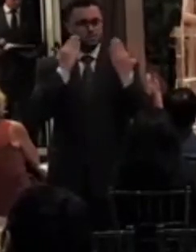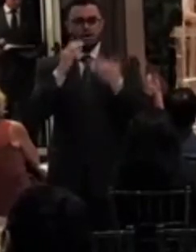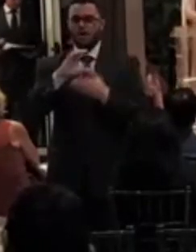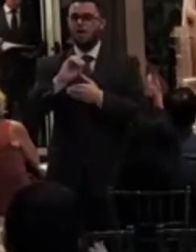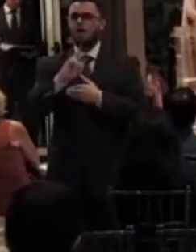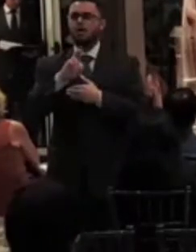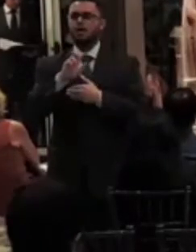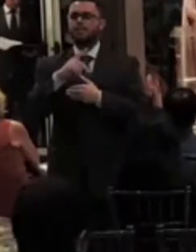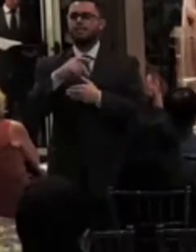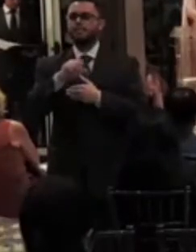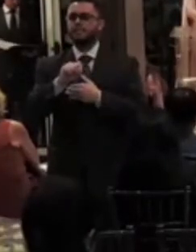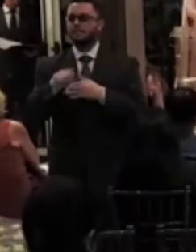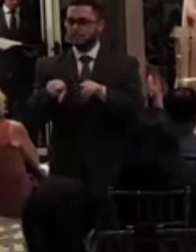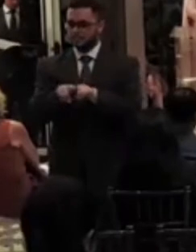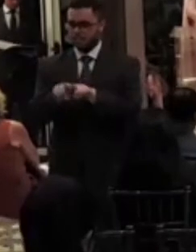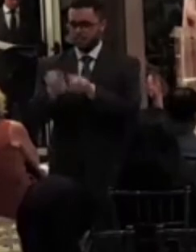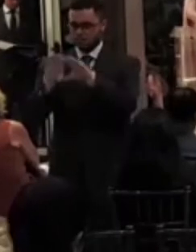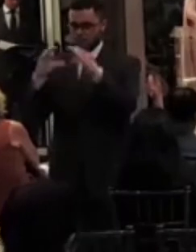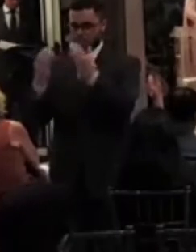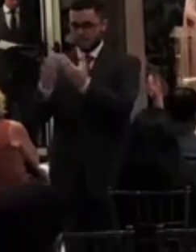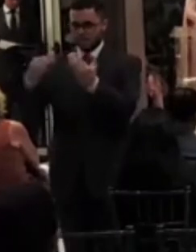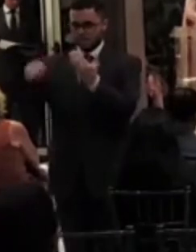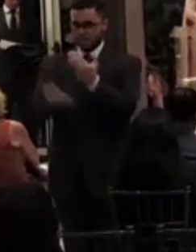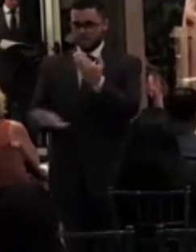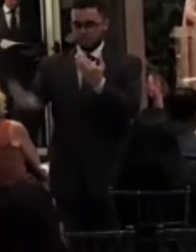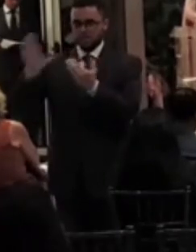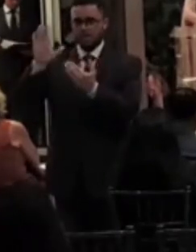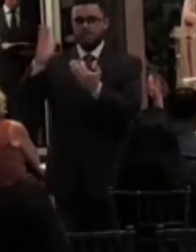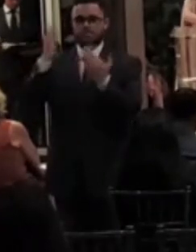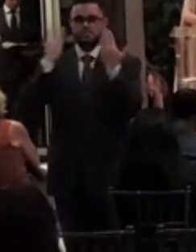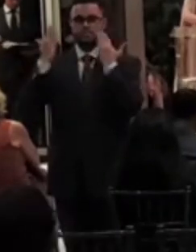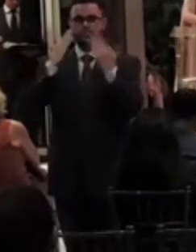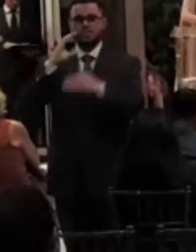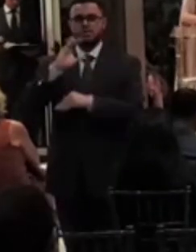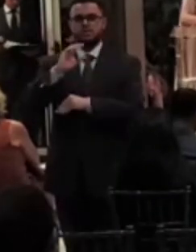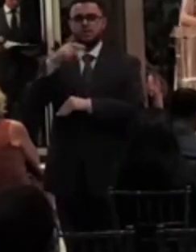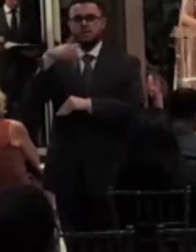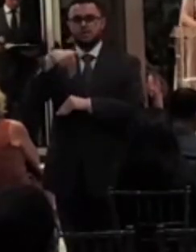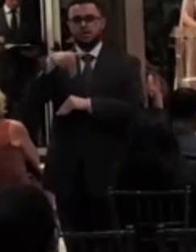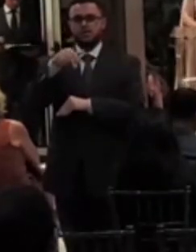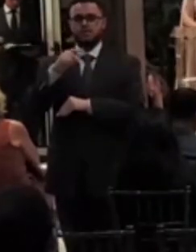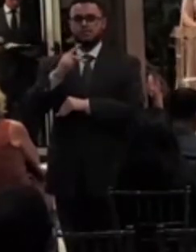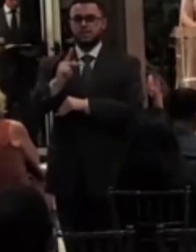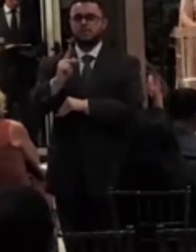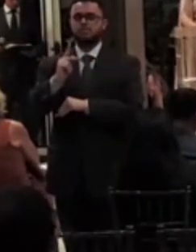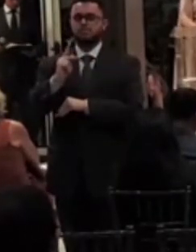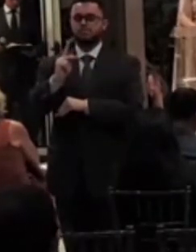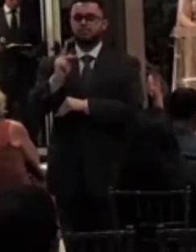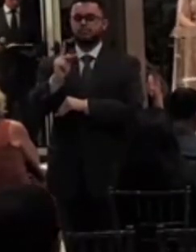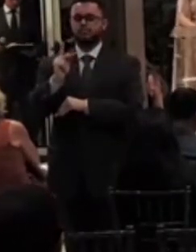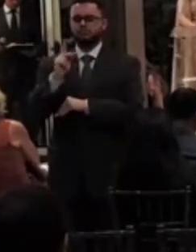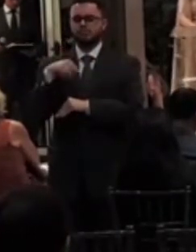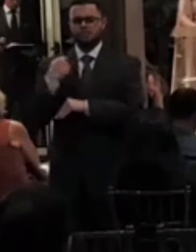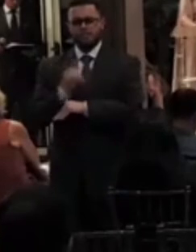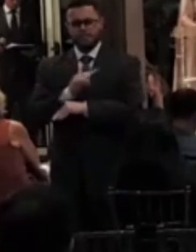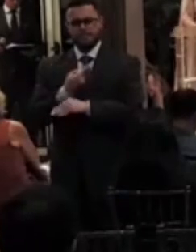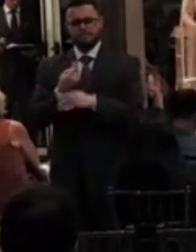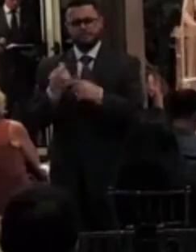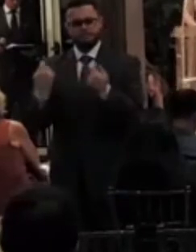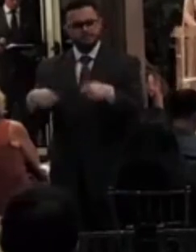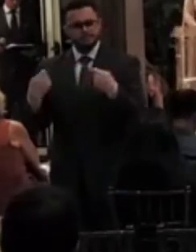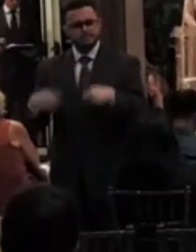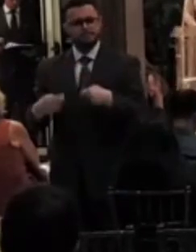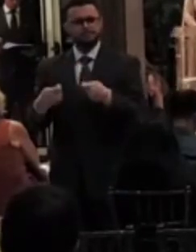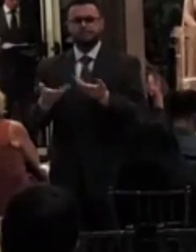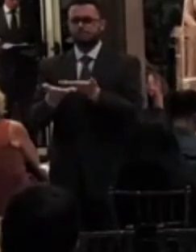COREPs e o Congresso Nacional da Psicologia, o CNP. Contamos com todas e todos